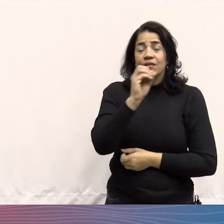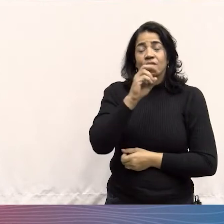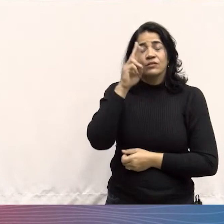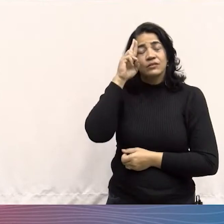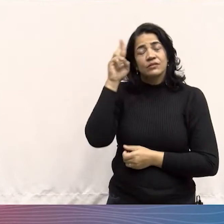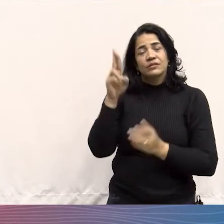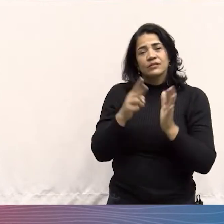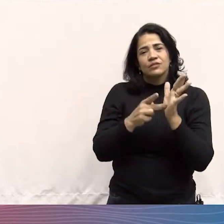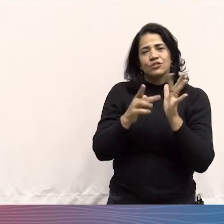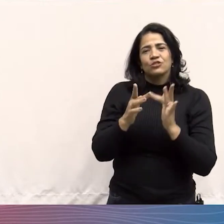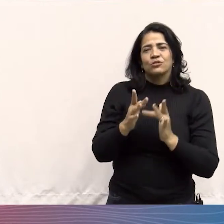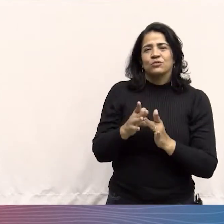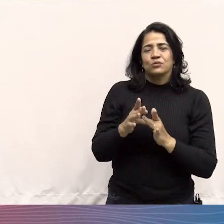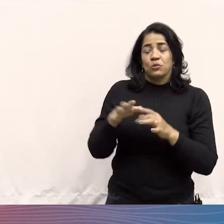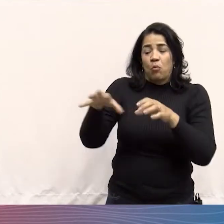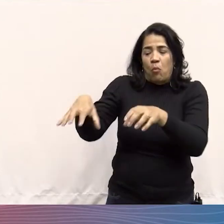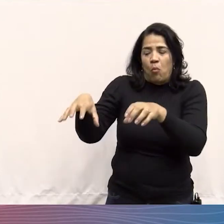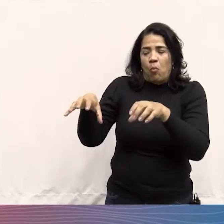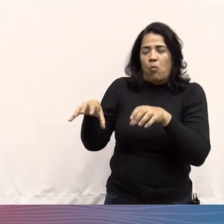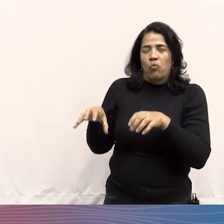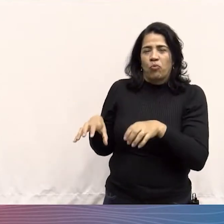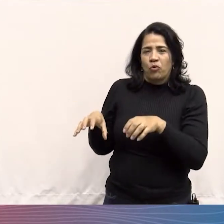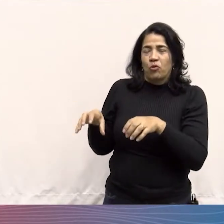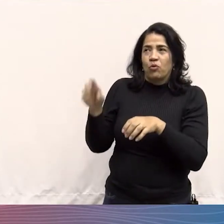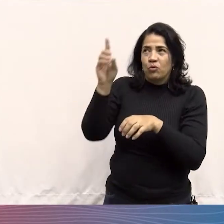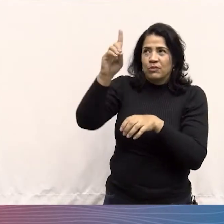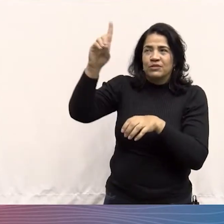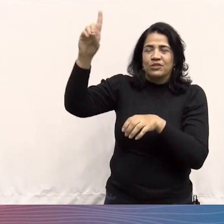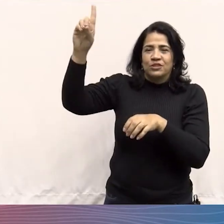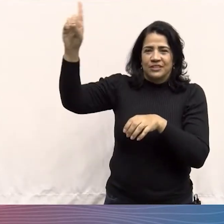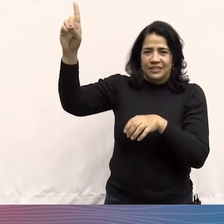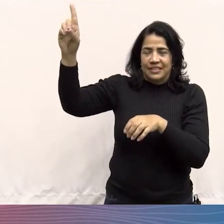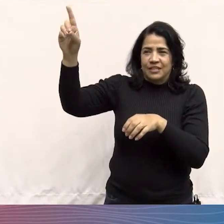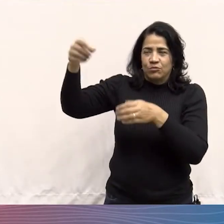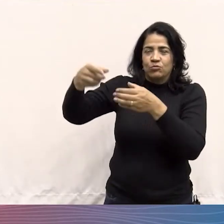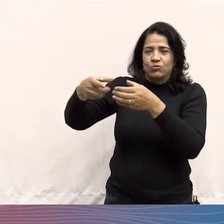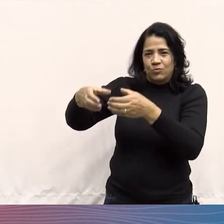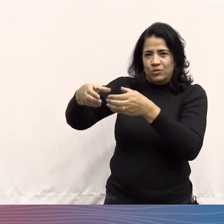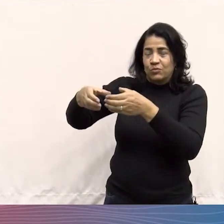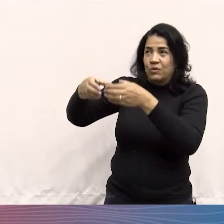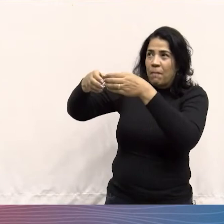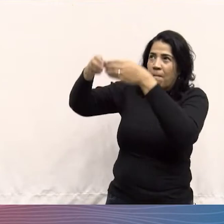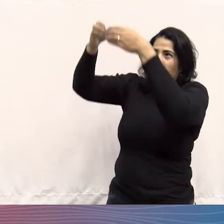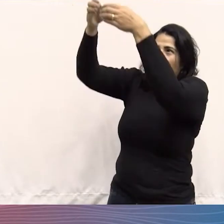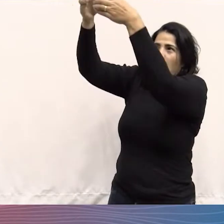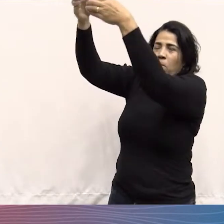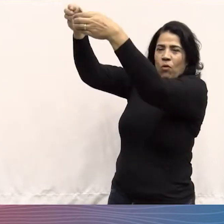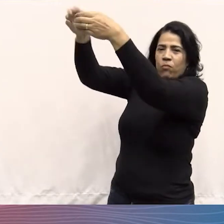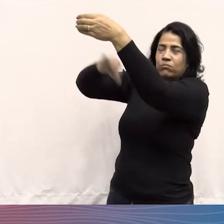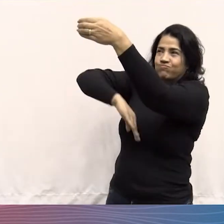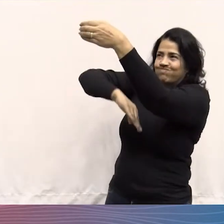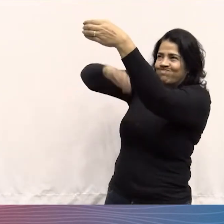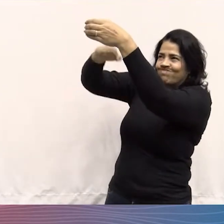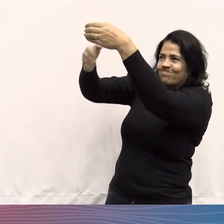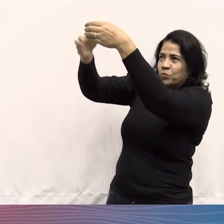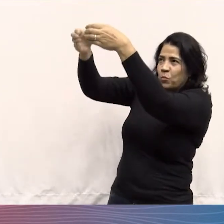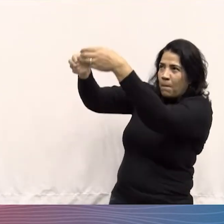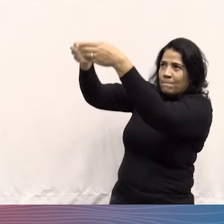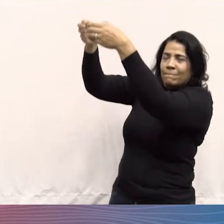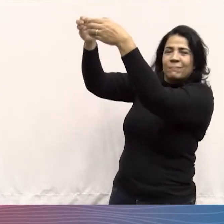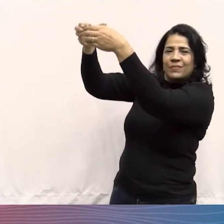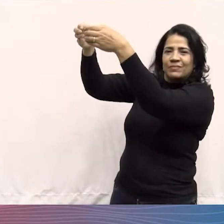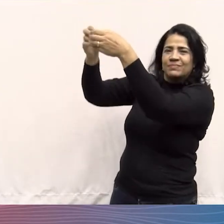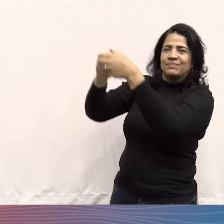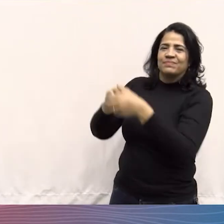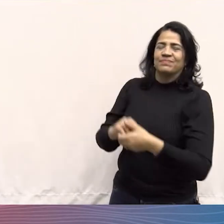o trono de Deus está no topo. Amém? Graças ao Senhor. Então, não tenho